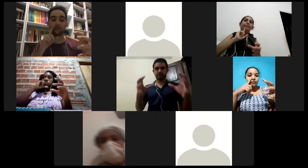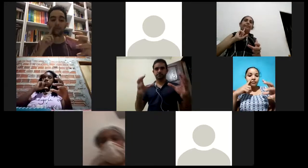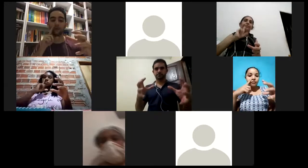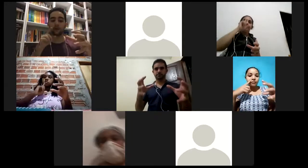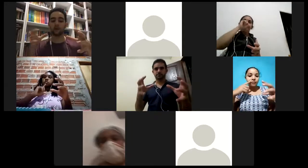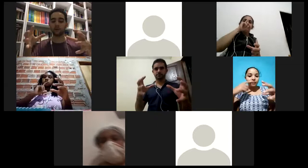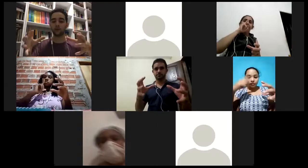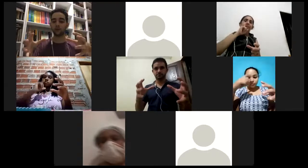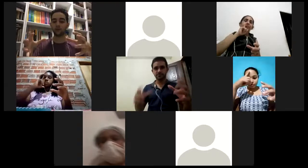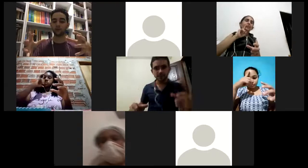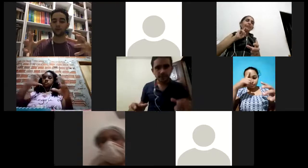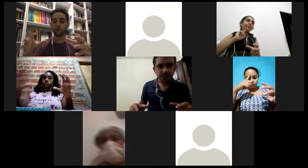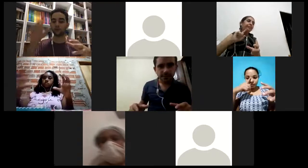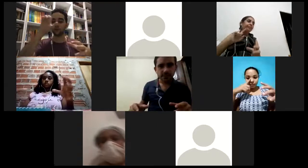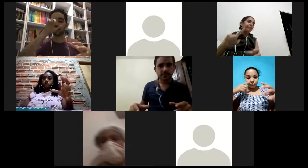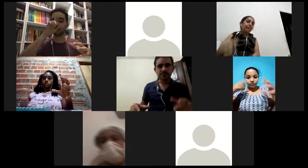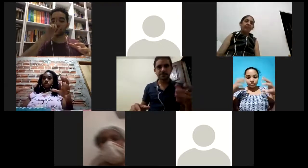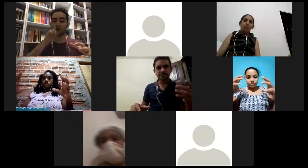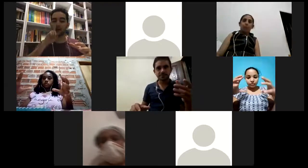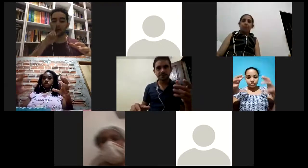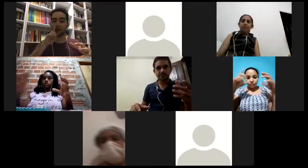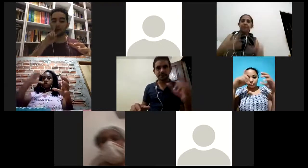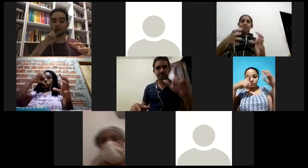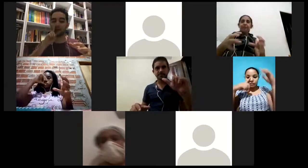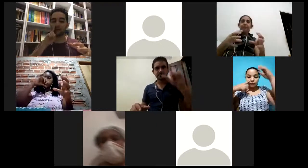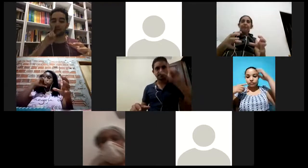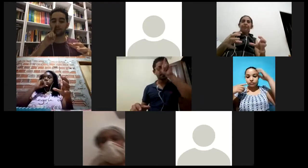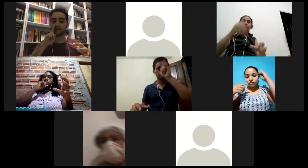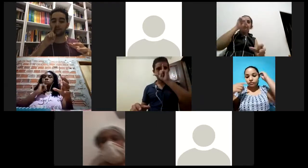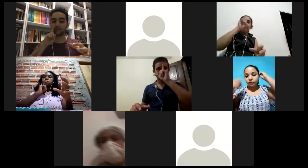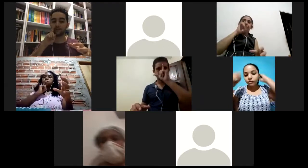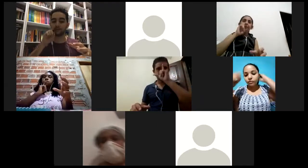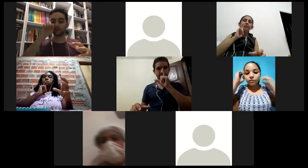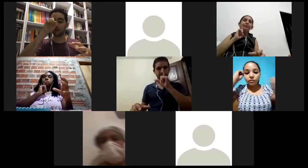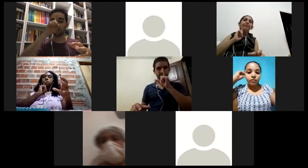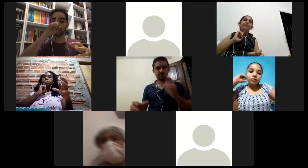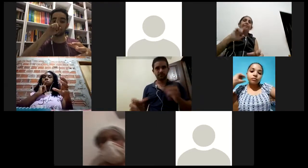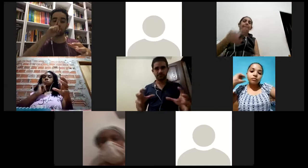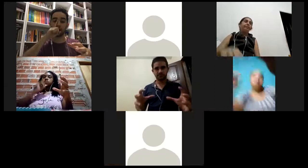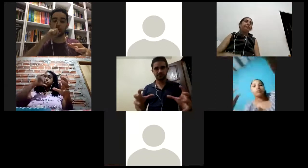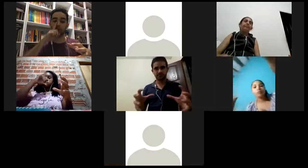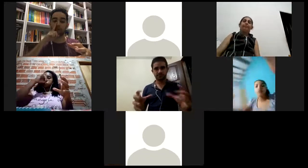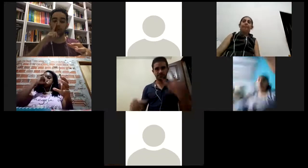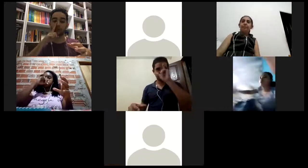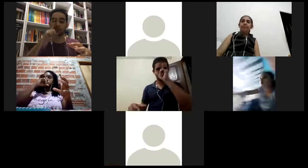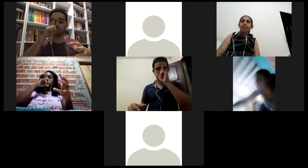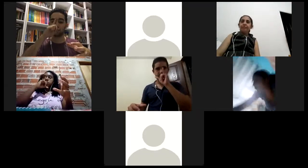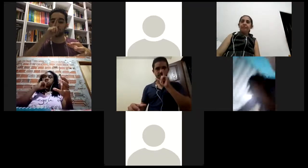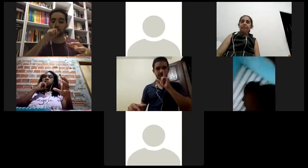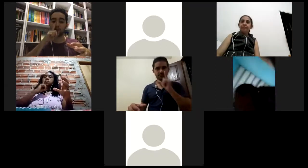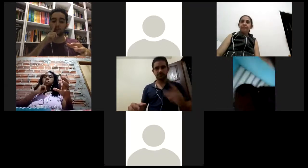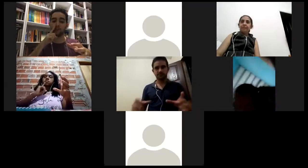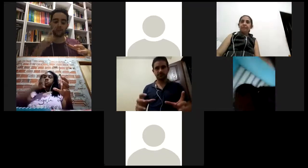amarelo, que é uma coisa que eu estou segurando, é amarelo. Só passar aqui do lado do nariz, do